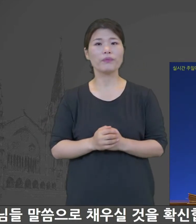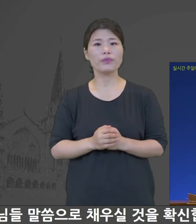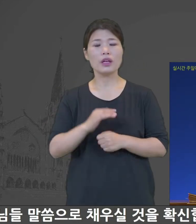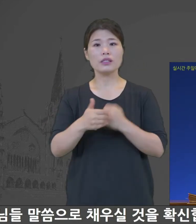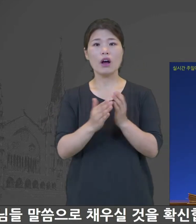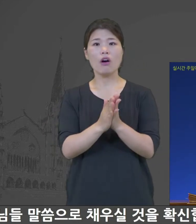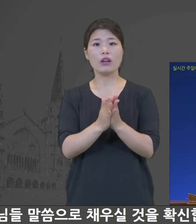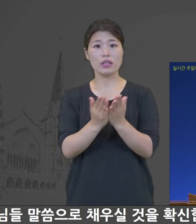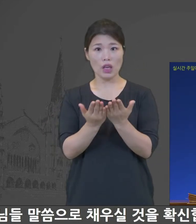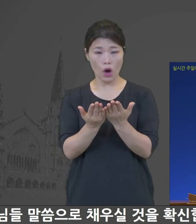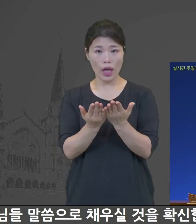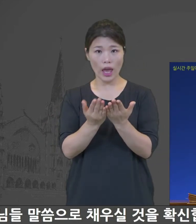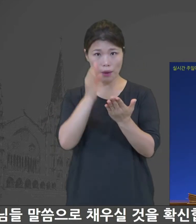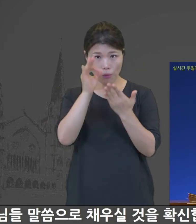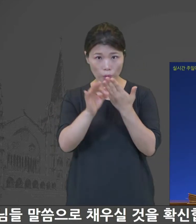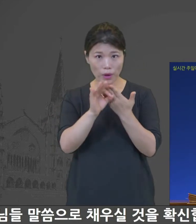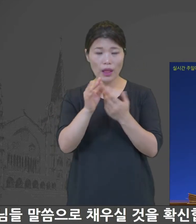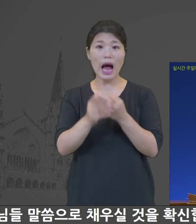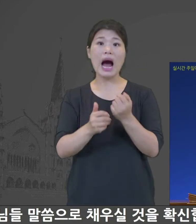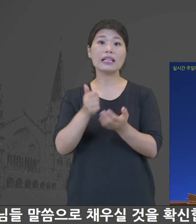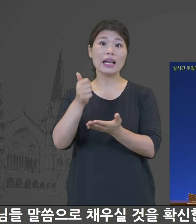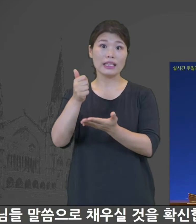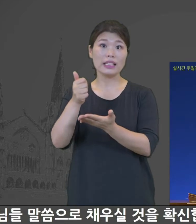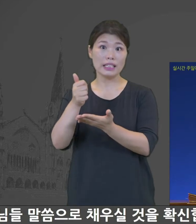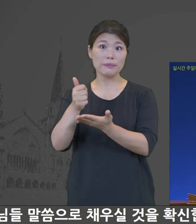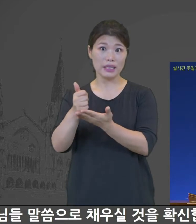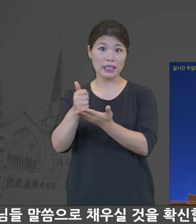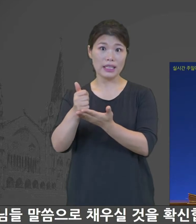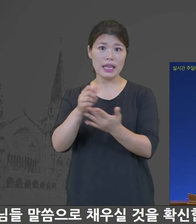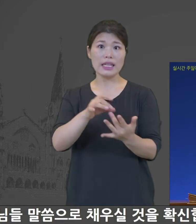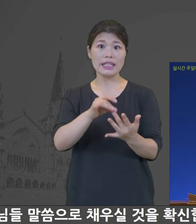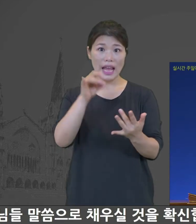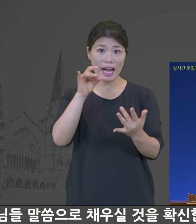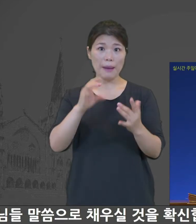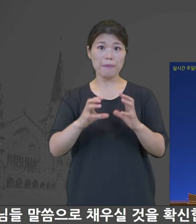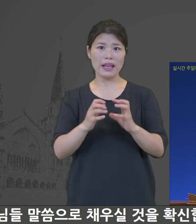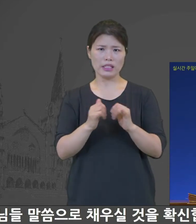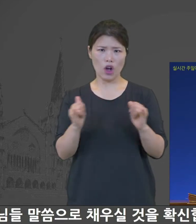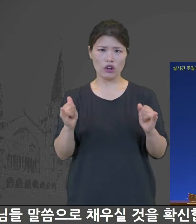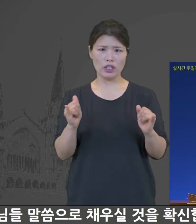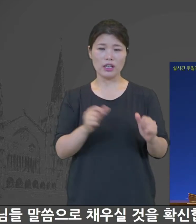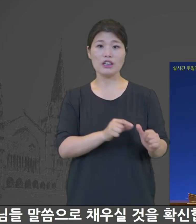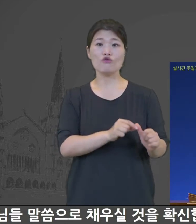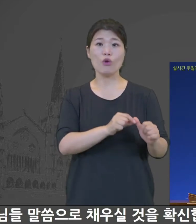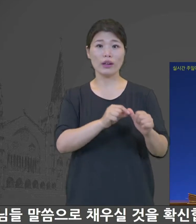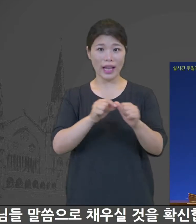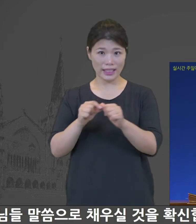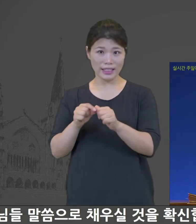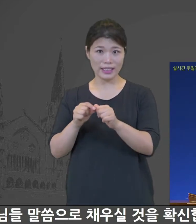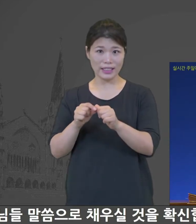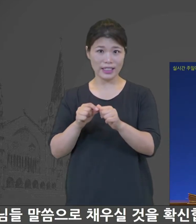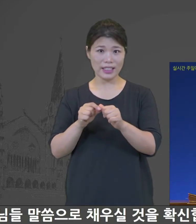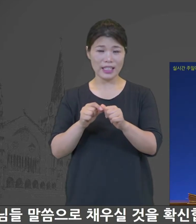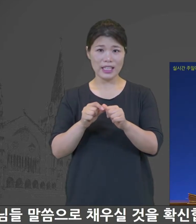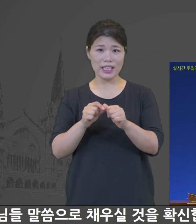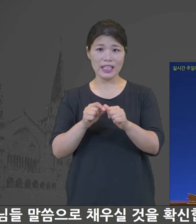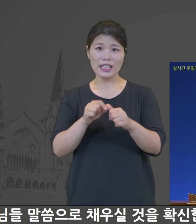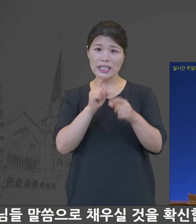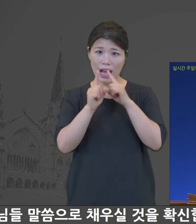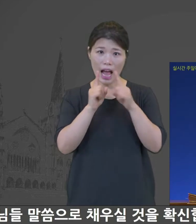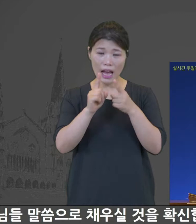성경에 보면 하나님이 택한 백성을 구원하는 이 이야기의 틀이